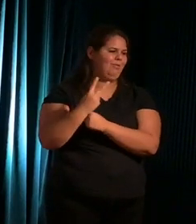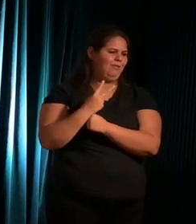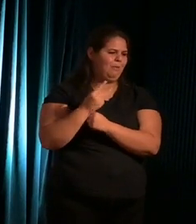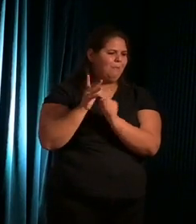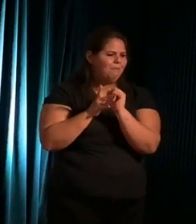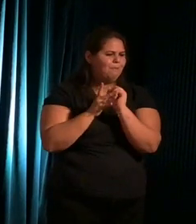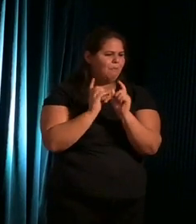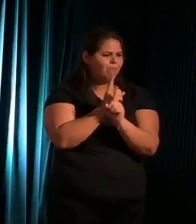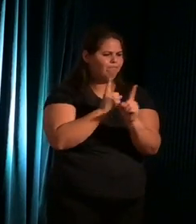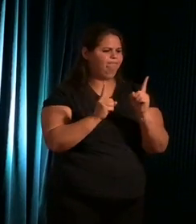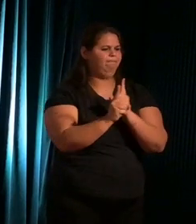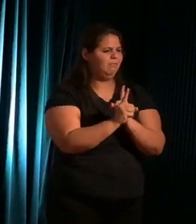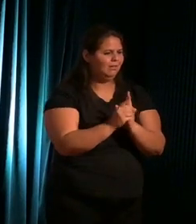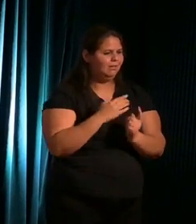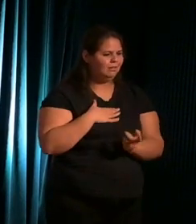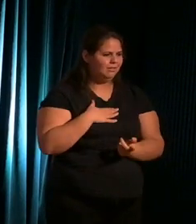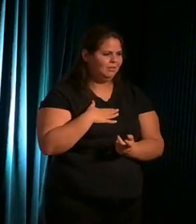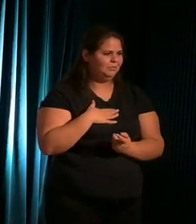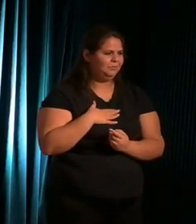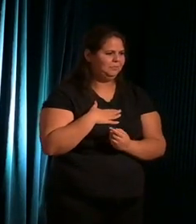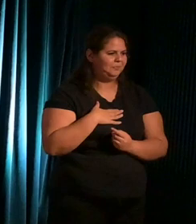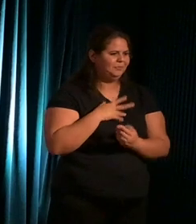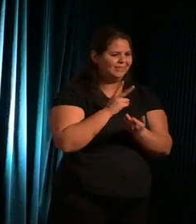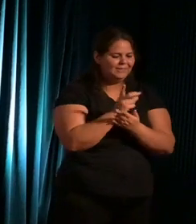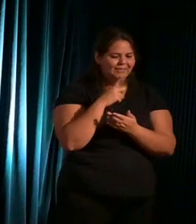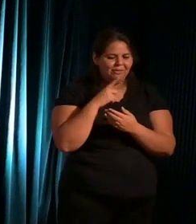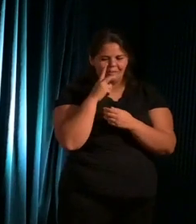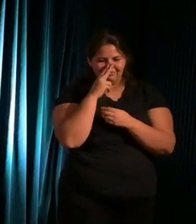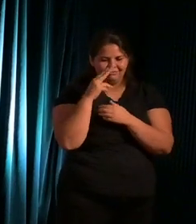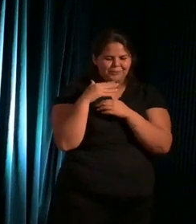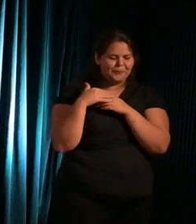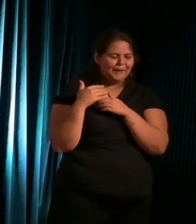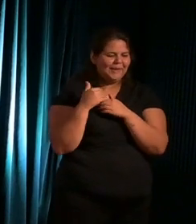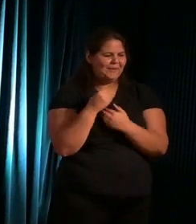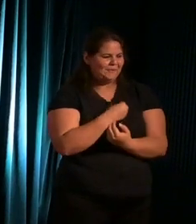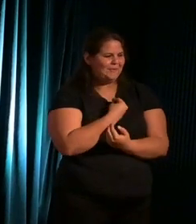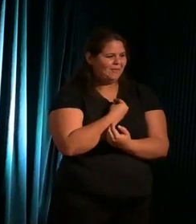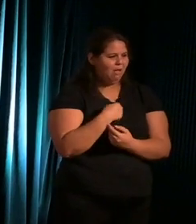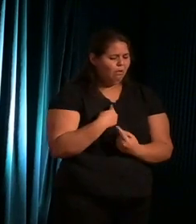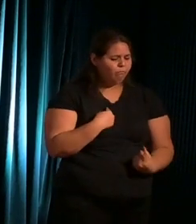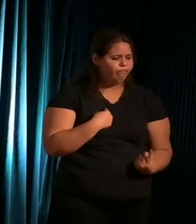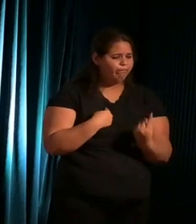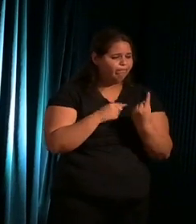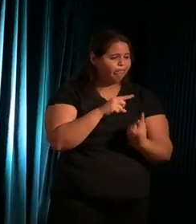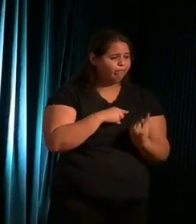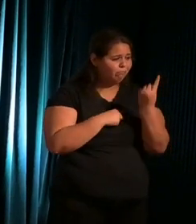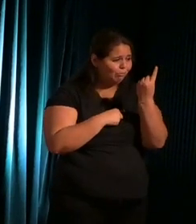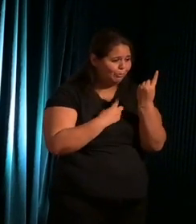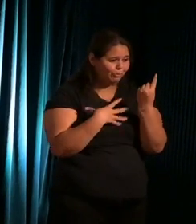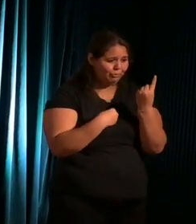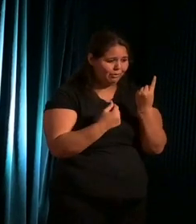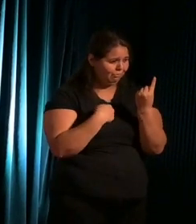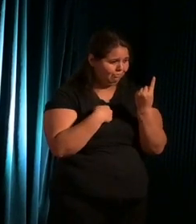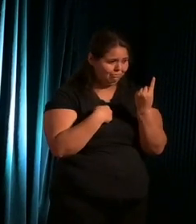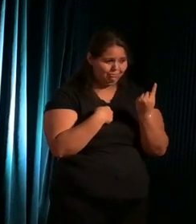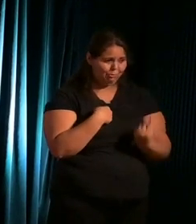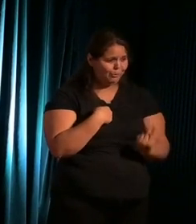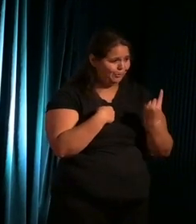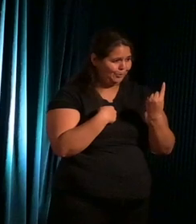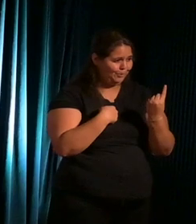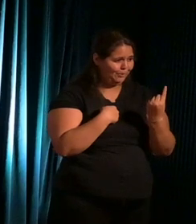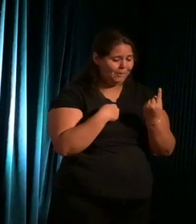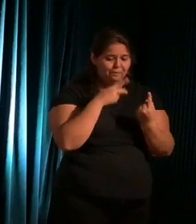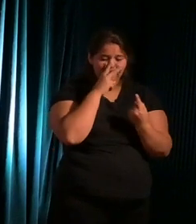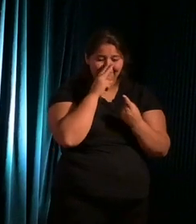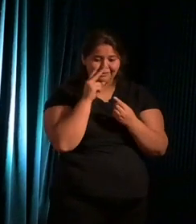Eu sempre tive um danoninho na minha vida. Filho único. Todo esse tipo, né, de